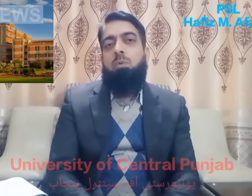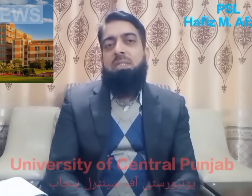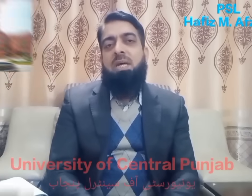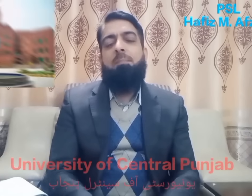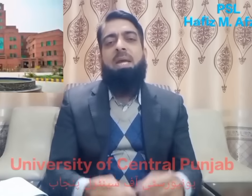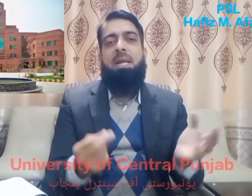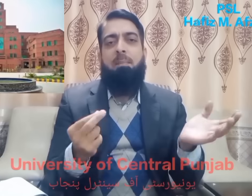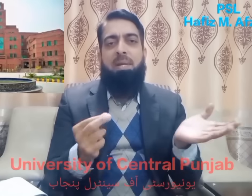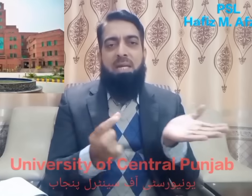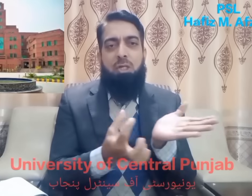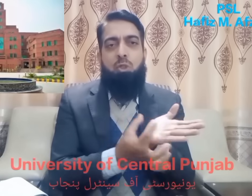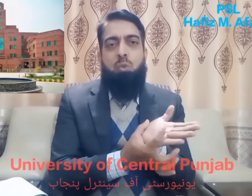तो इसका हम क्या नाम लेंगे,